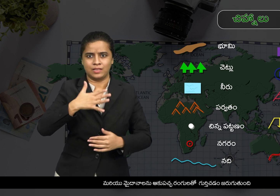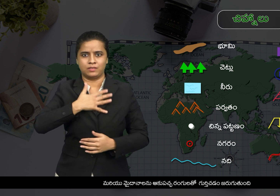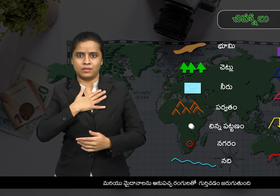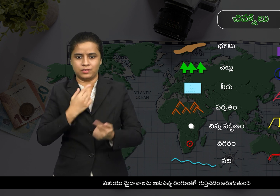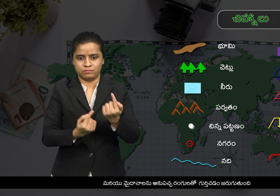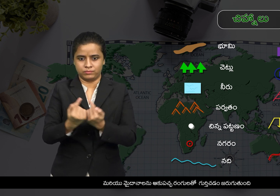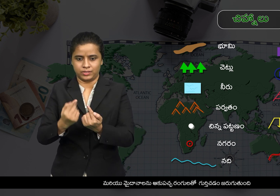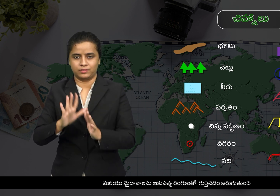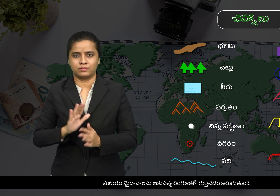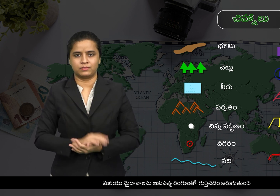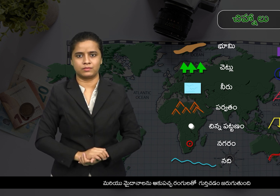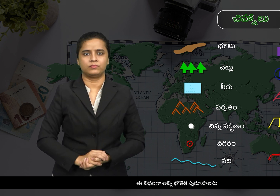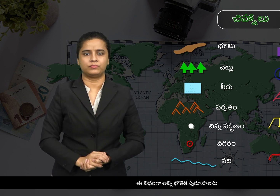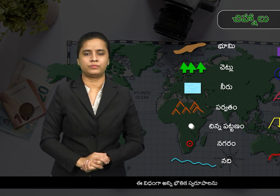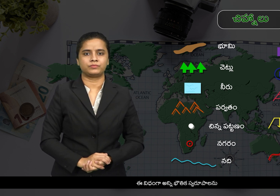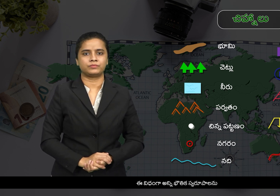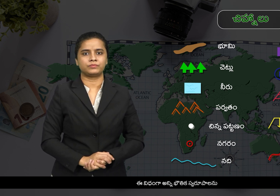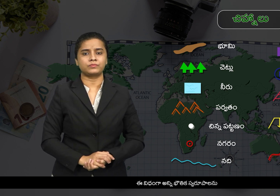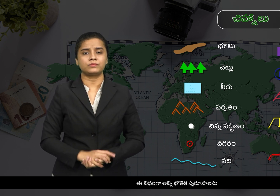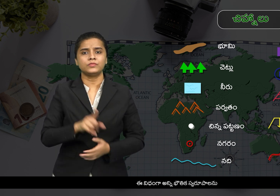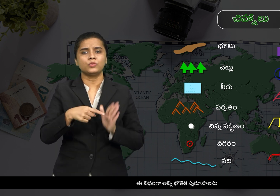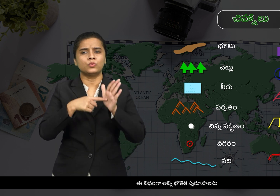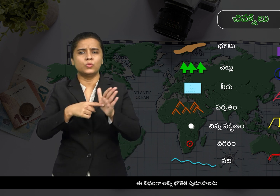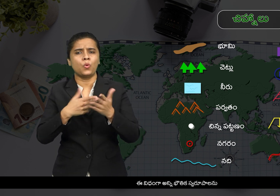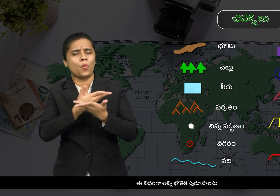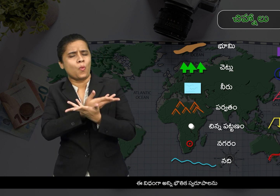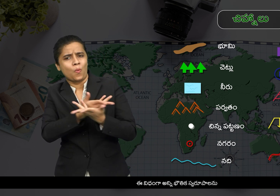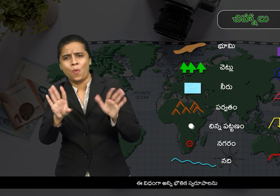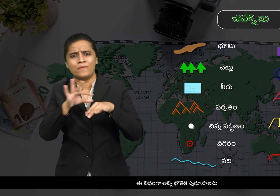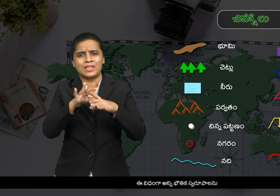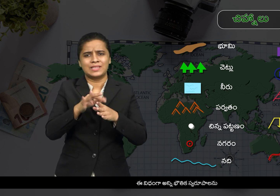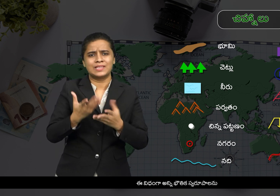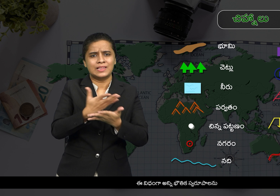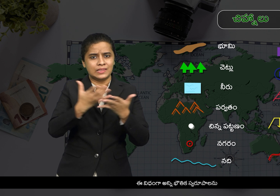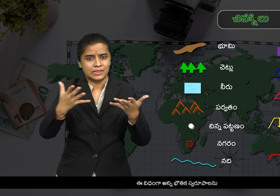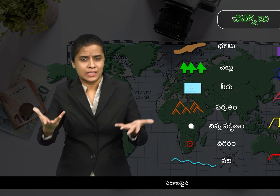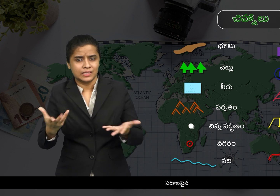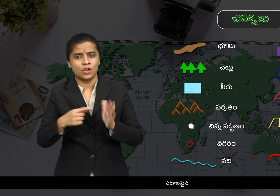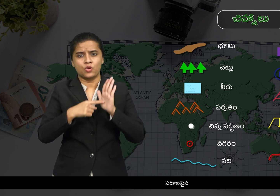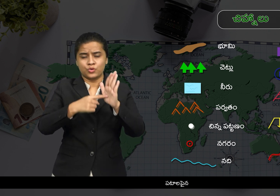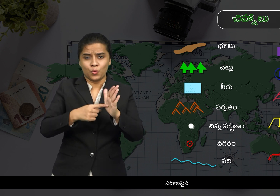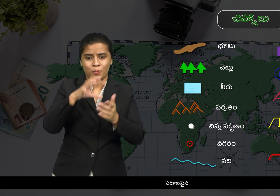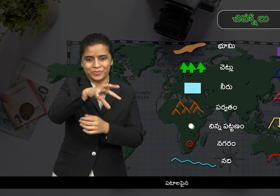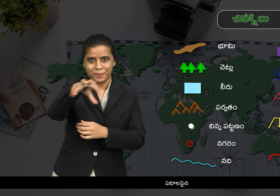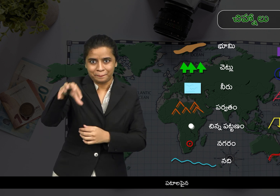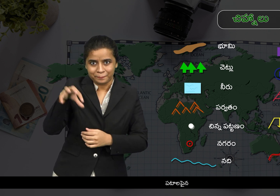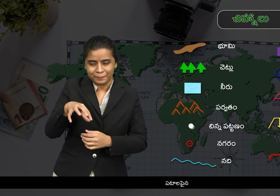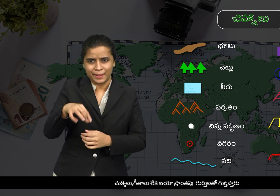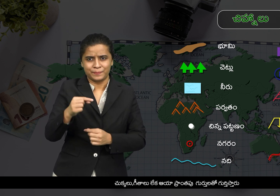జరుగుతుంది. ఈ విధంగా అన్ని భౌతిక స్వరూపాలను పటాలపై